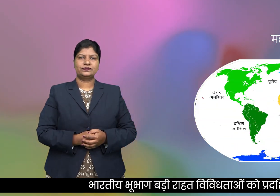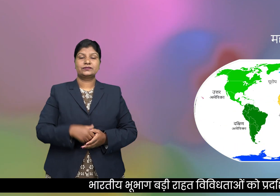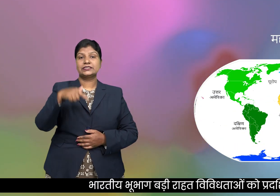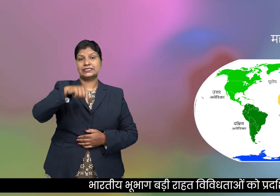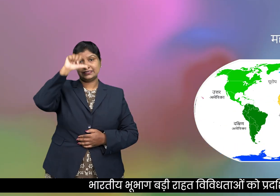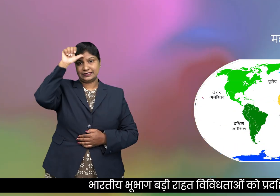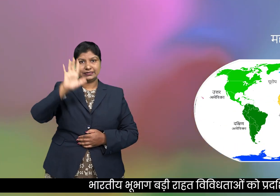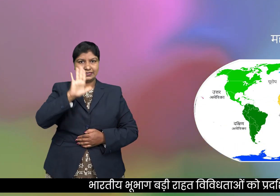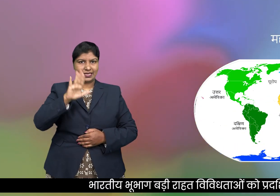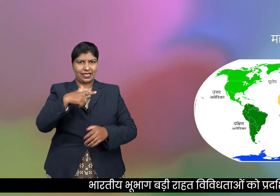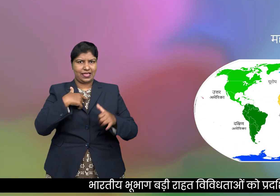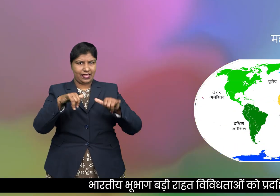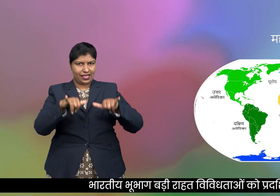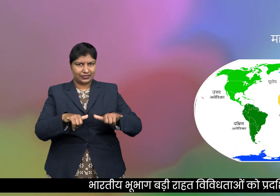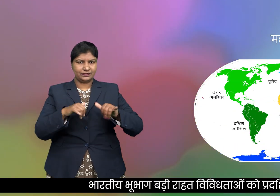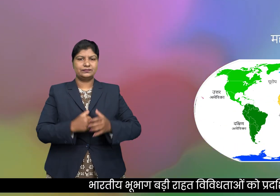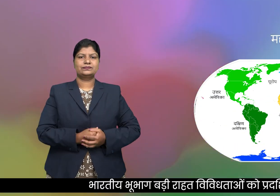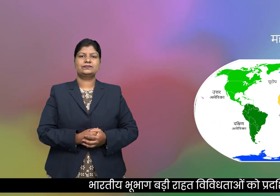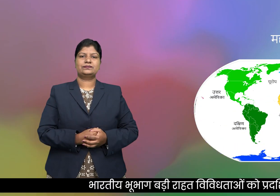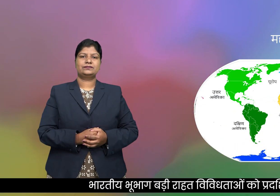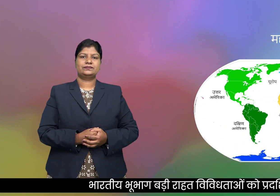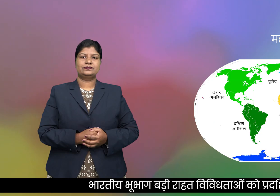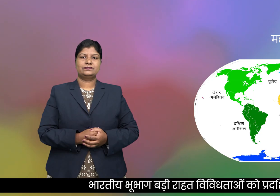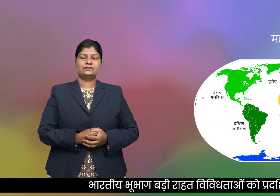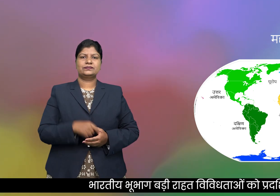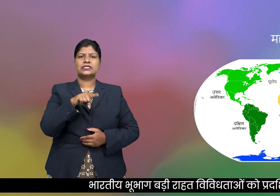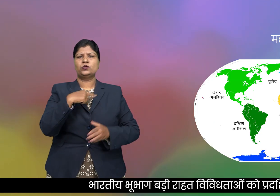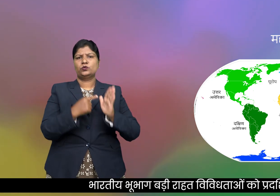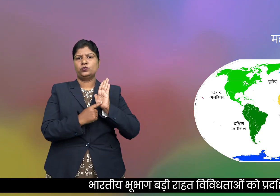भारतीय भूभाग बड़ी राहत विविधताओं को प्रदर्शित करता है।